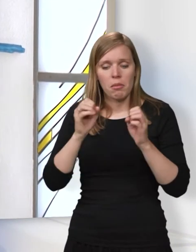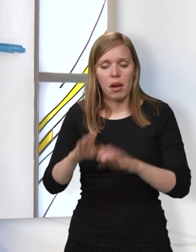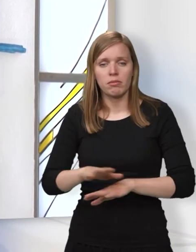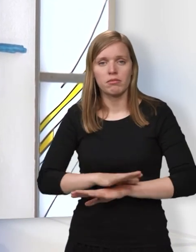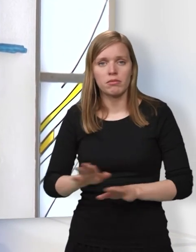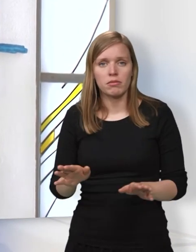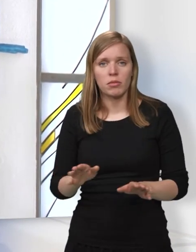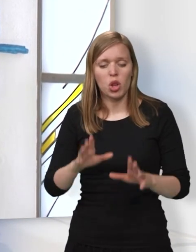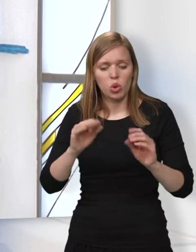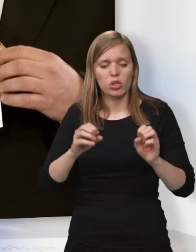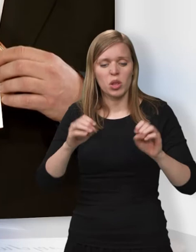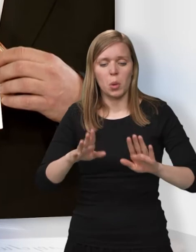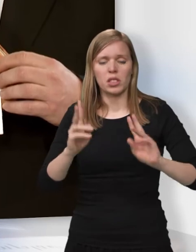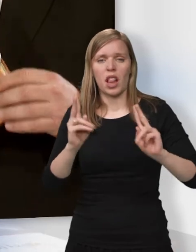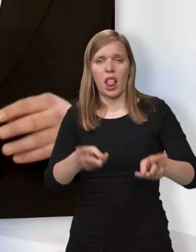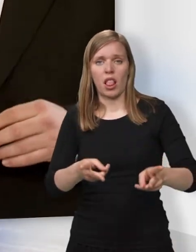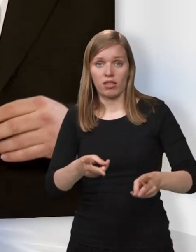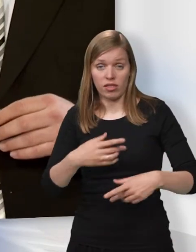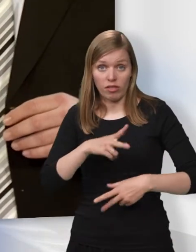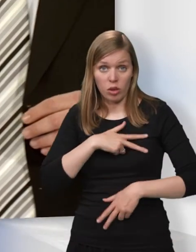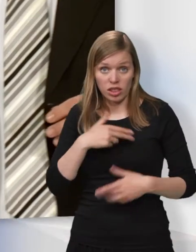vor Gott.